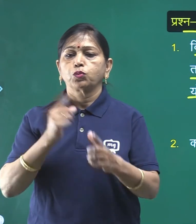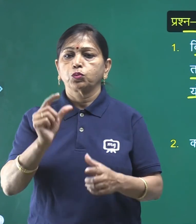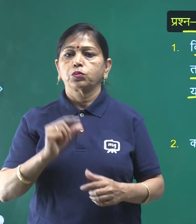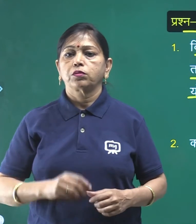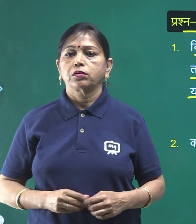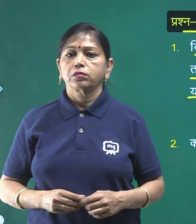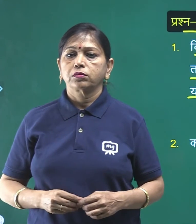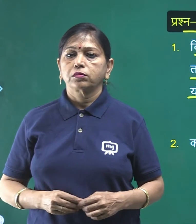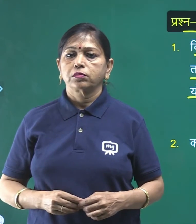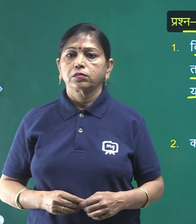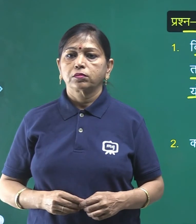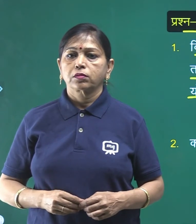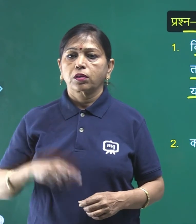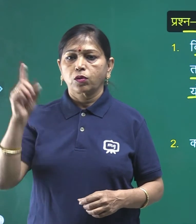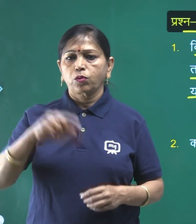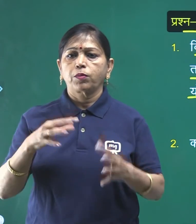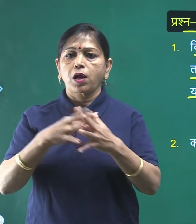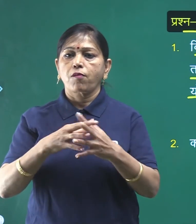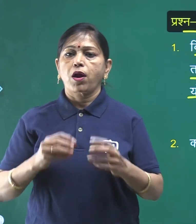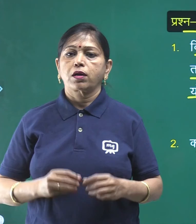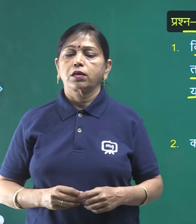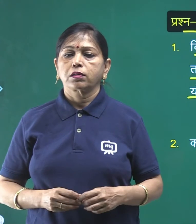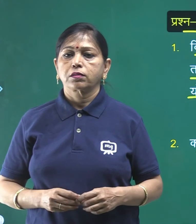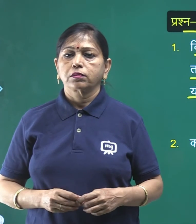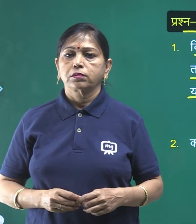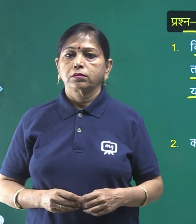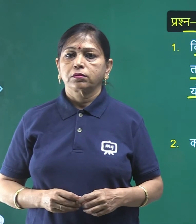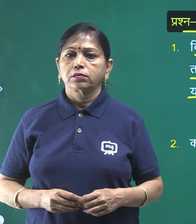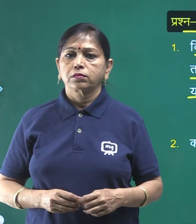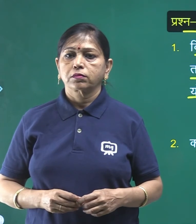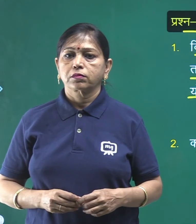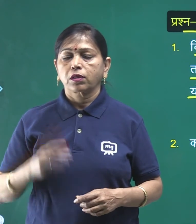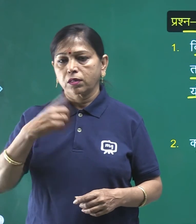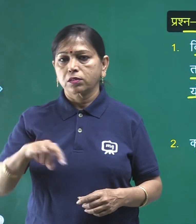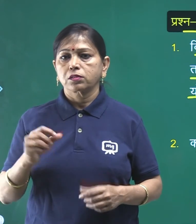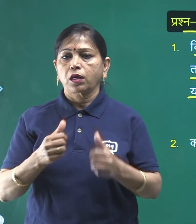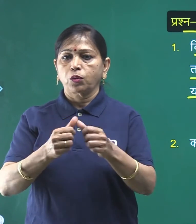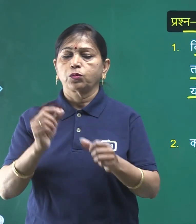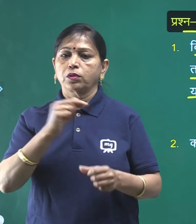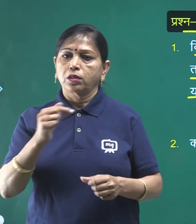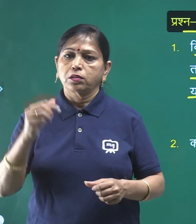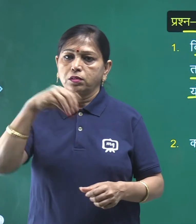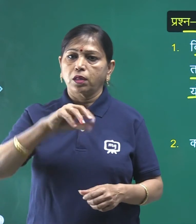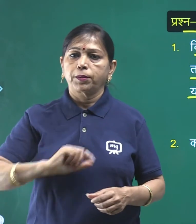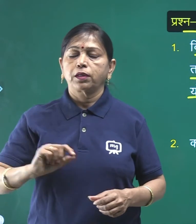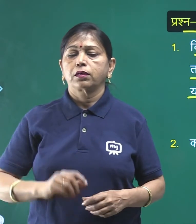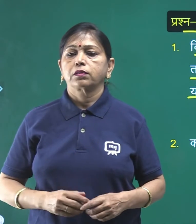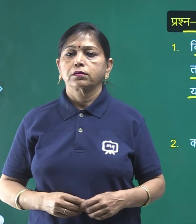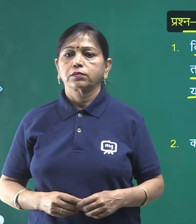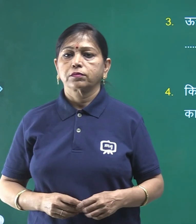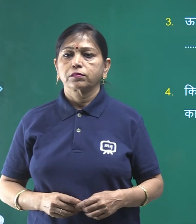जूल ऑब्लिक वाट, सही ऑप्शन रिक्त स्थान में लिखिए।